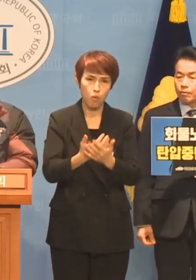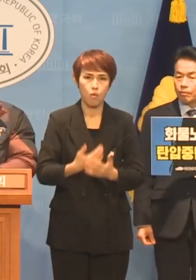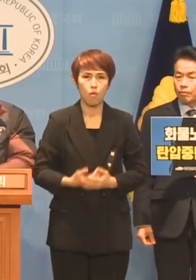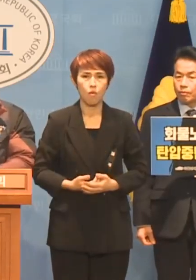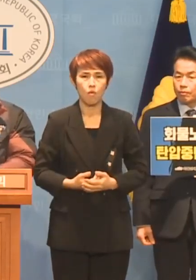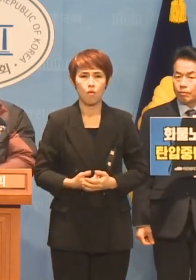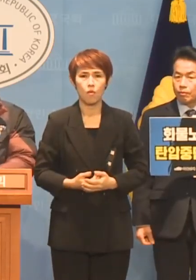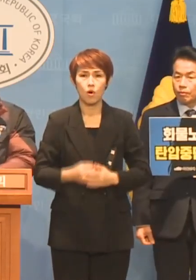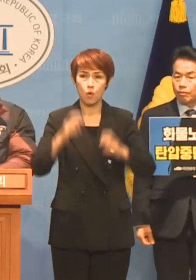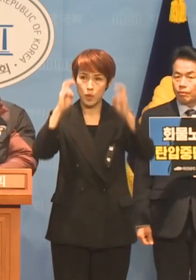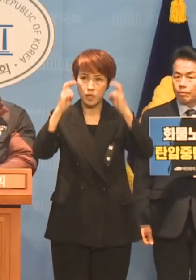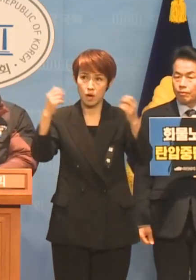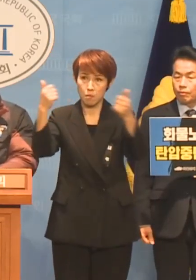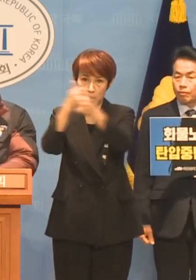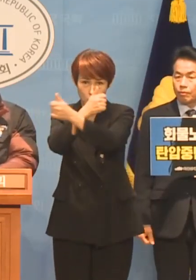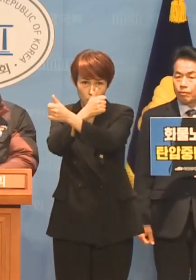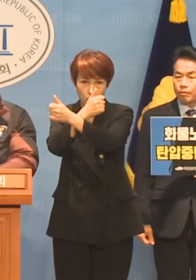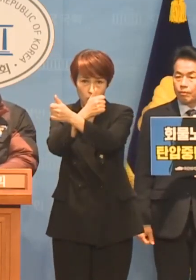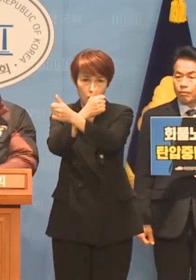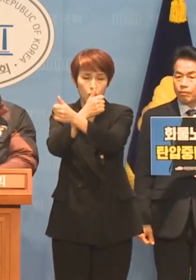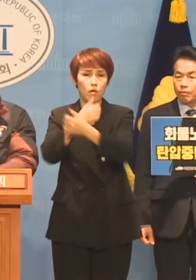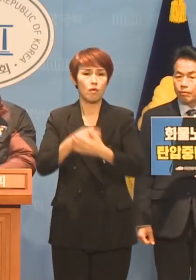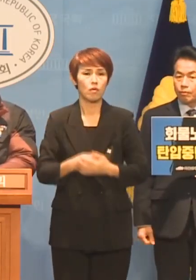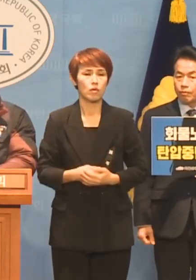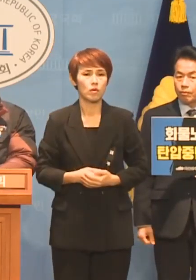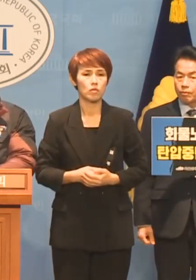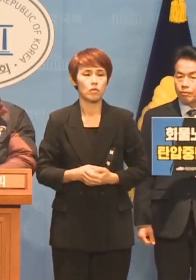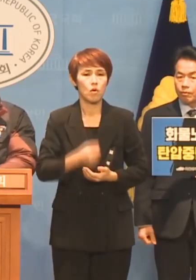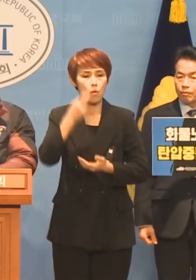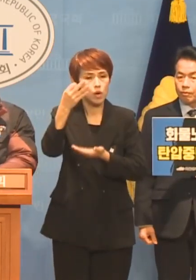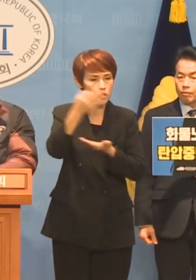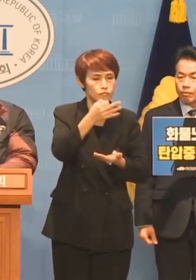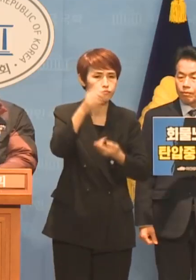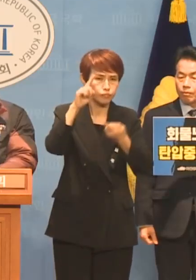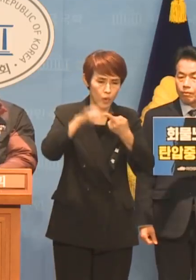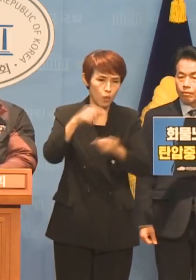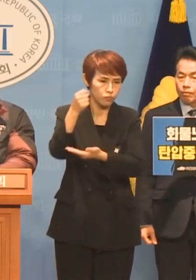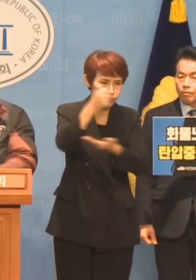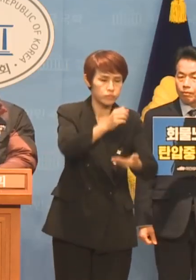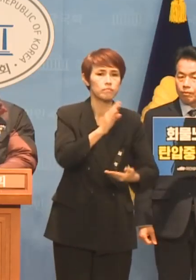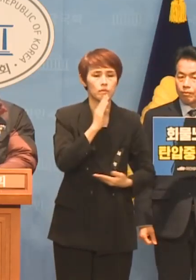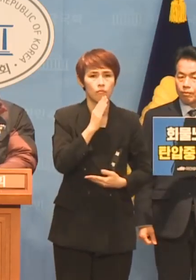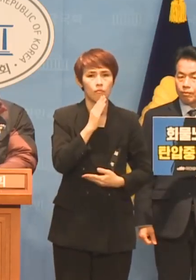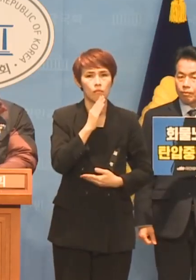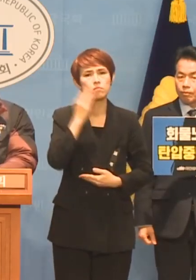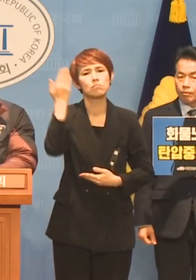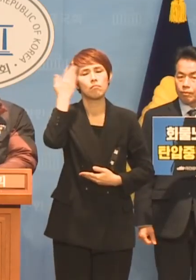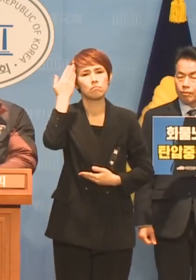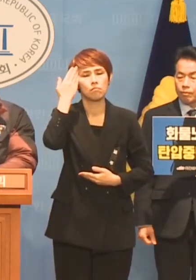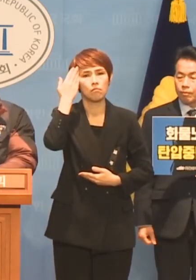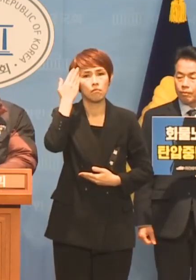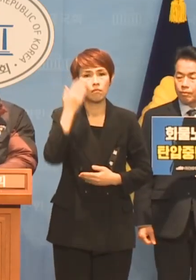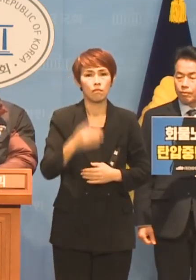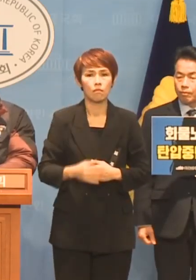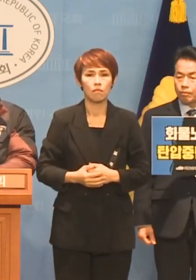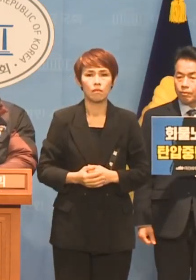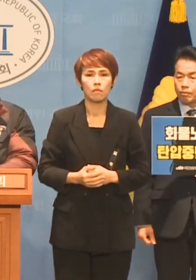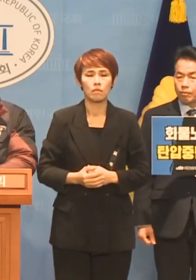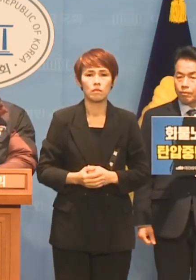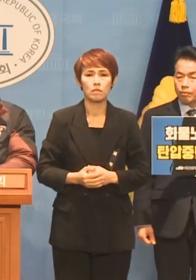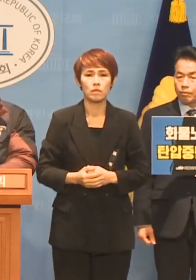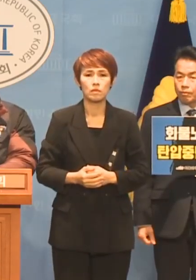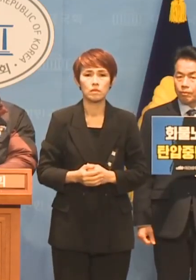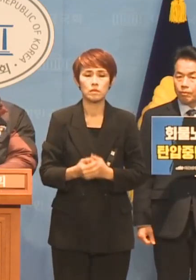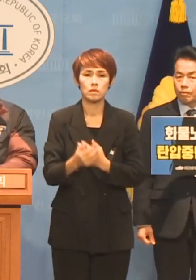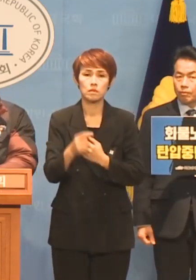바뀌어도 고용, 임금, 노동 승계는 상식적인 것인데 현재 오창 메가 허브 화물 노동자의